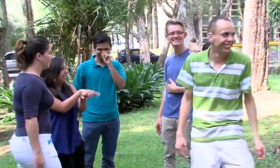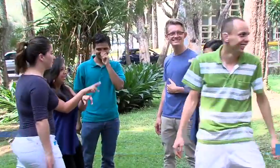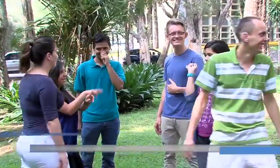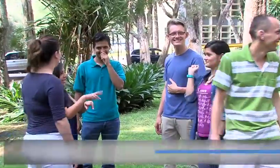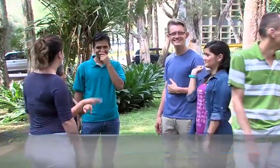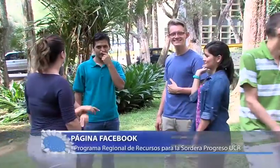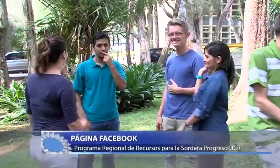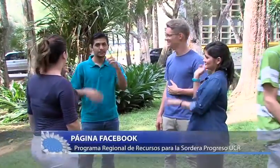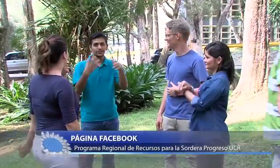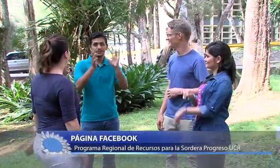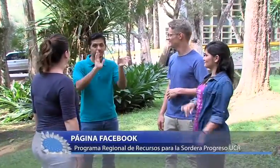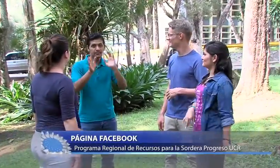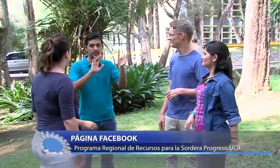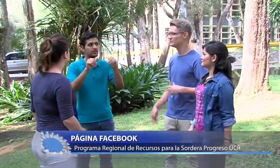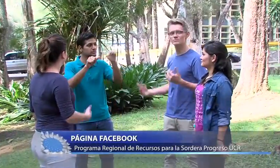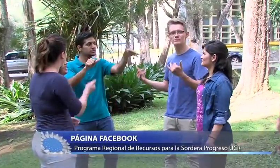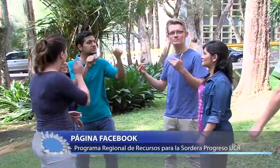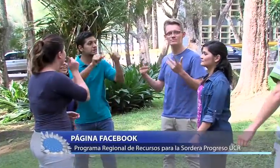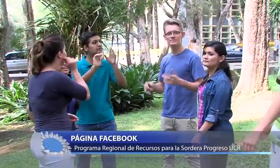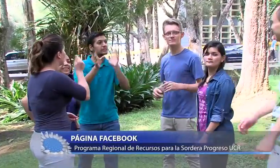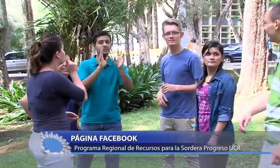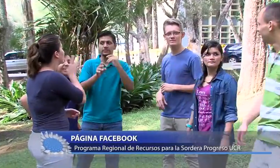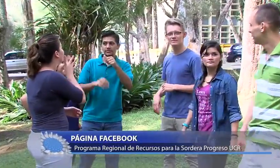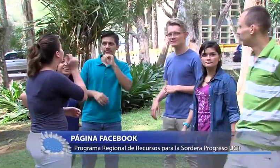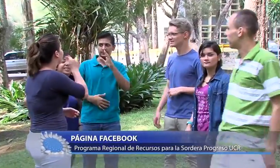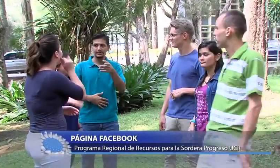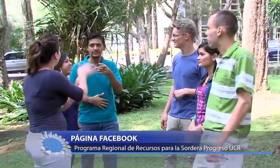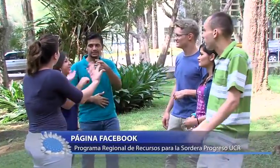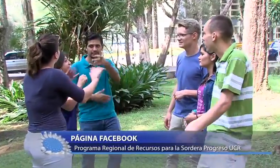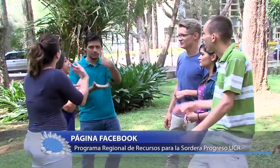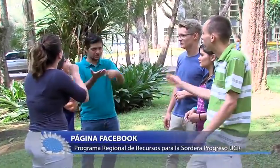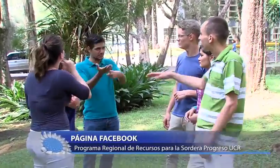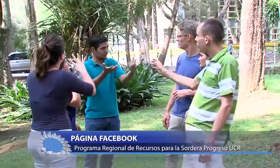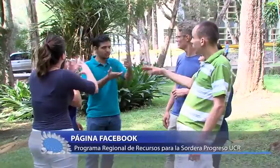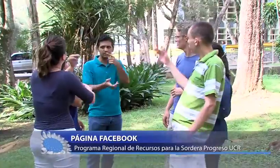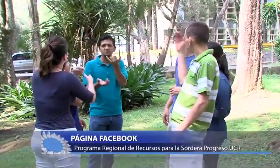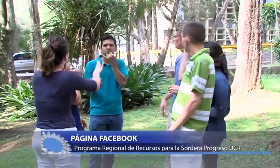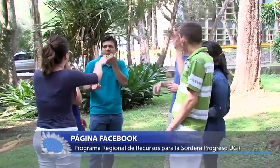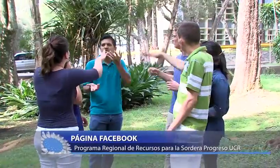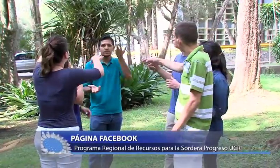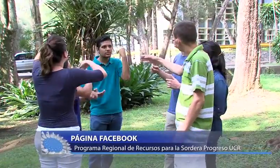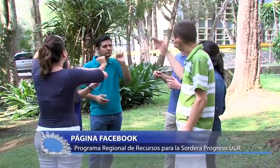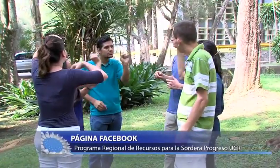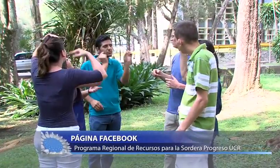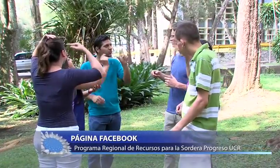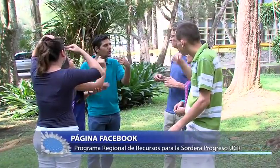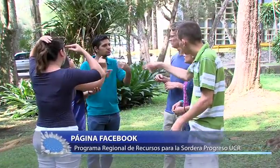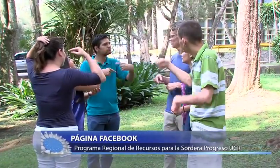también puede visitar su página de facebook como programa regional de recursos para la sordera progreso cr